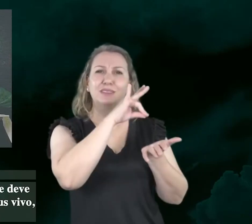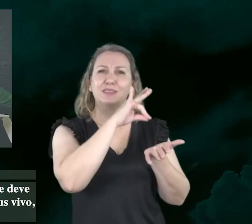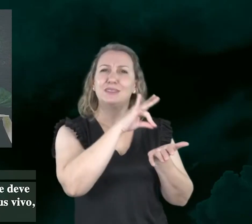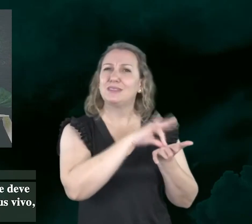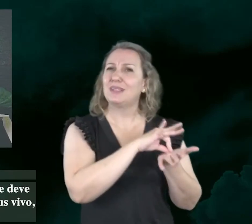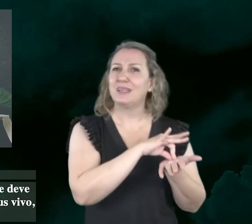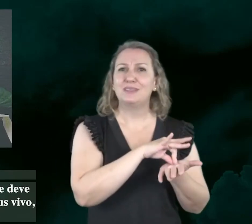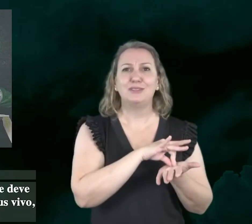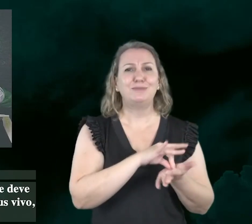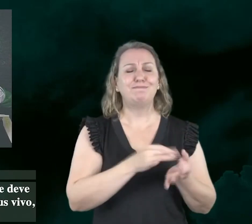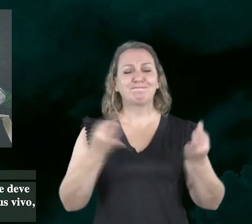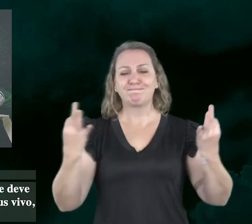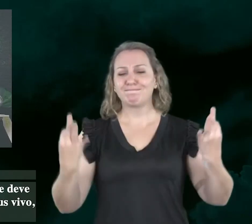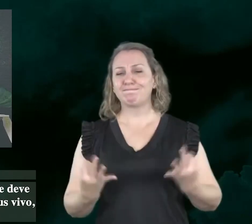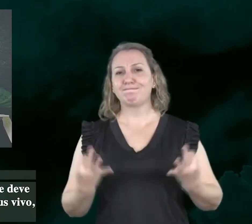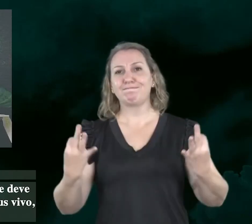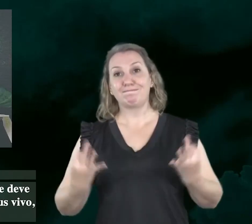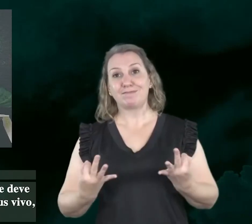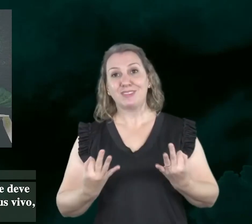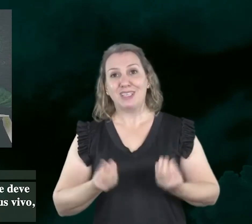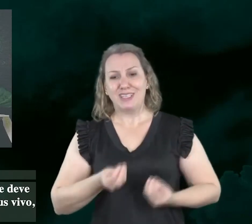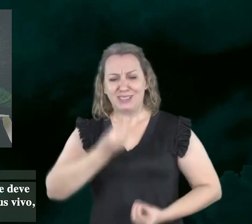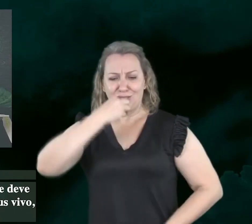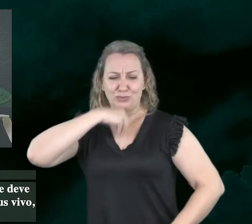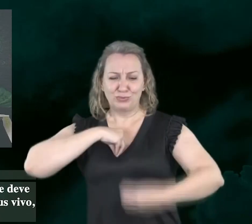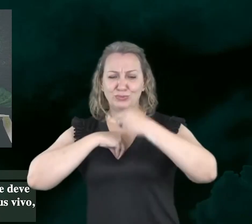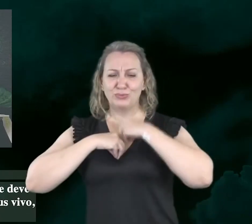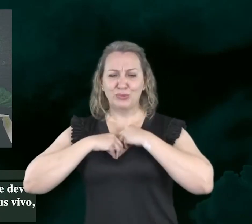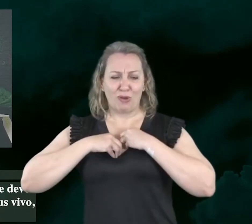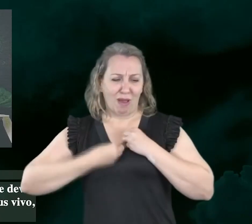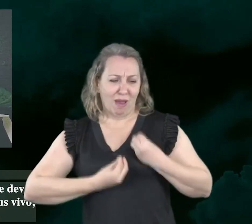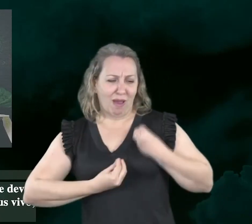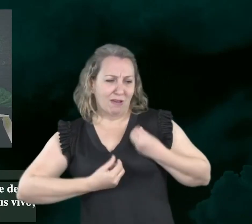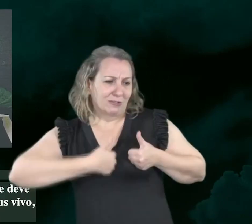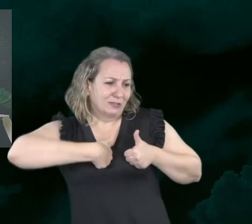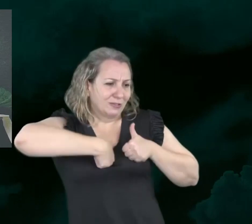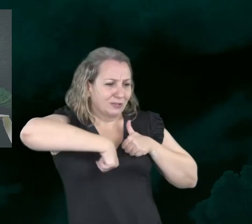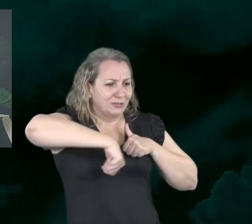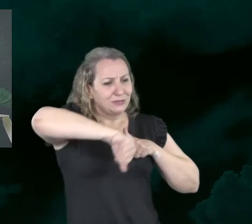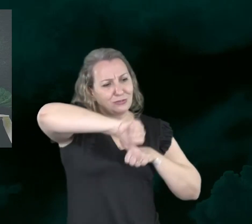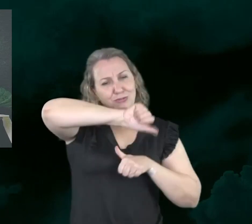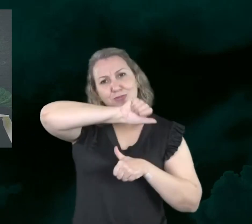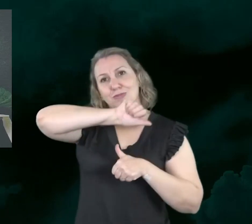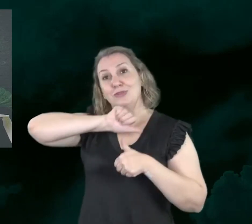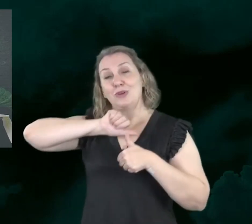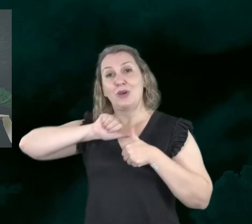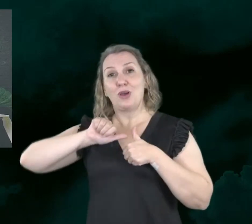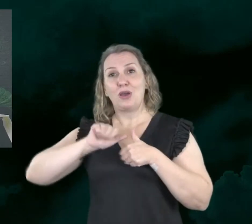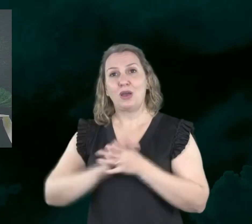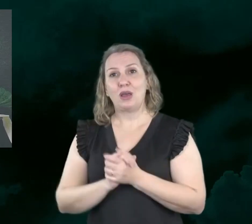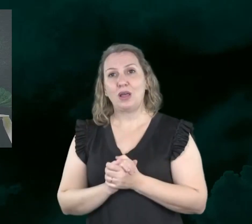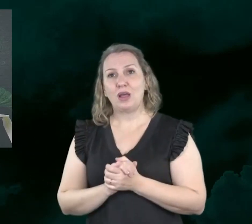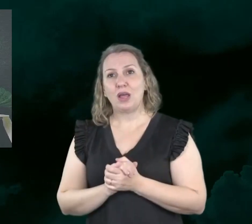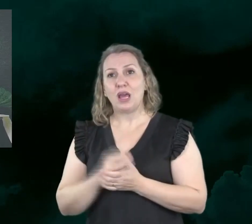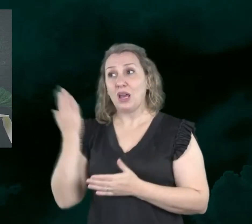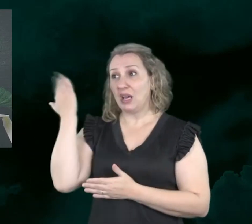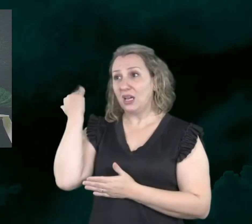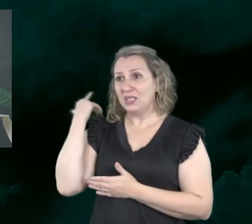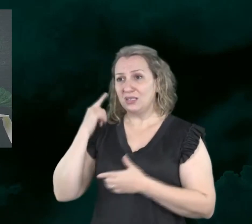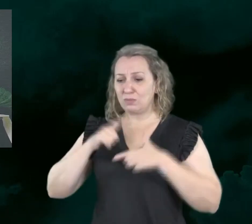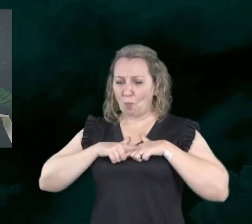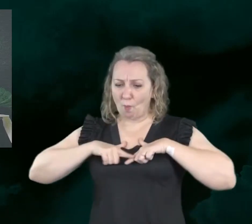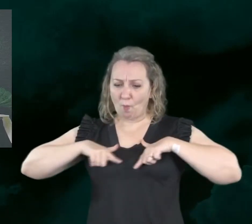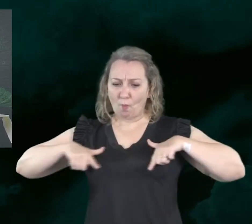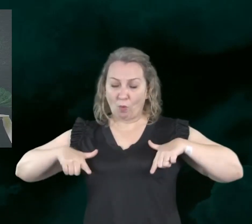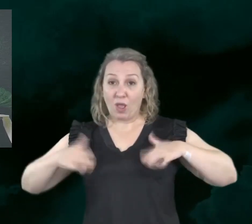realidade de Deus está sendo constituída em nós. Nós estamos ficando consistentes, não vazios, não vaidades. Não temos mais,